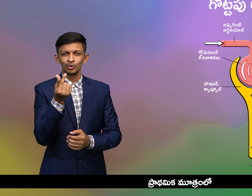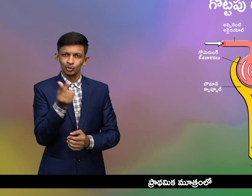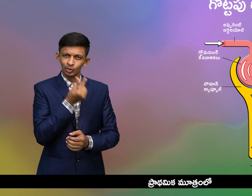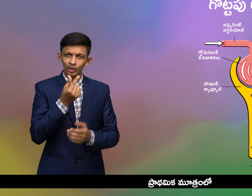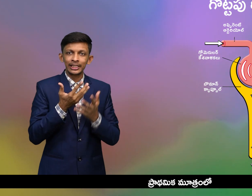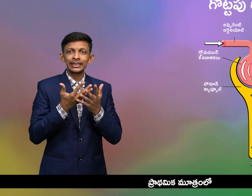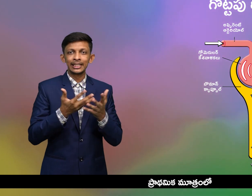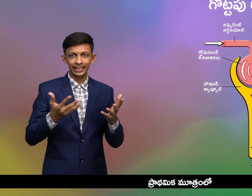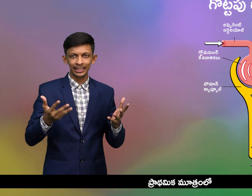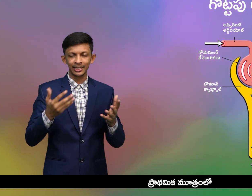ప్రాథమిక మూత్రంలో